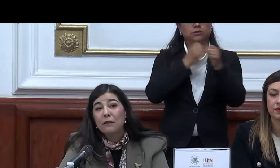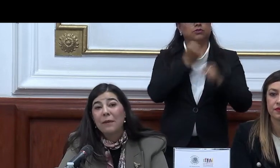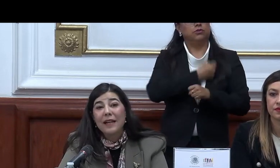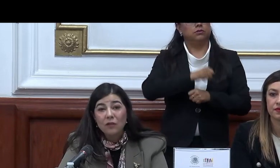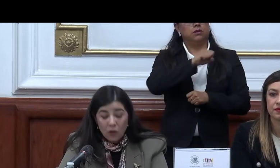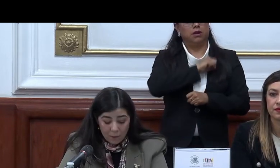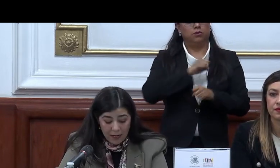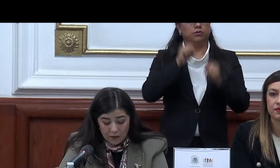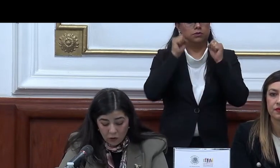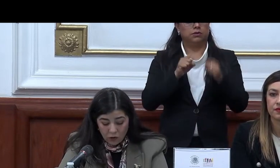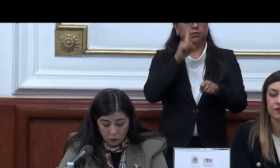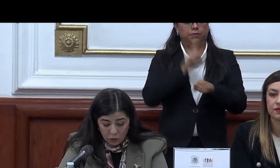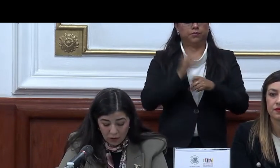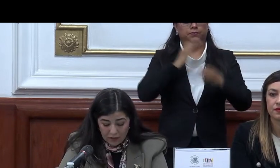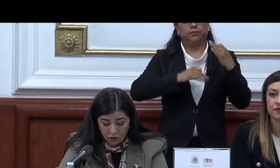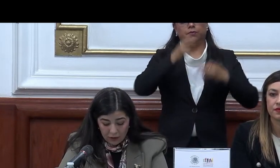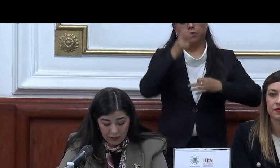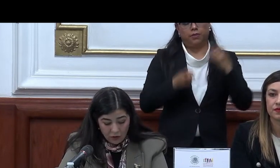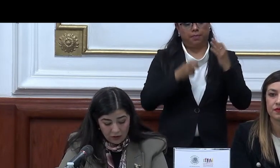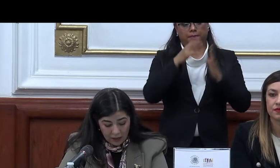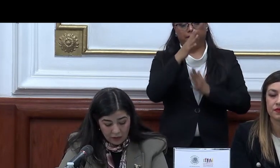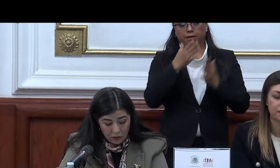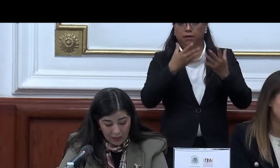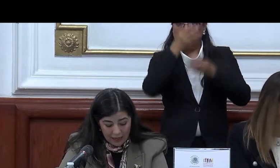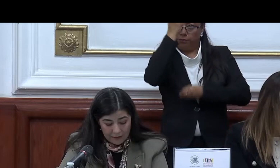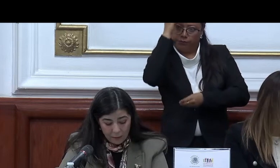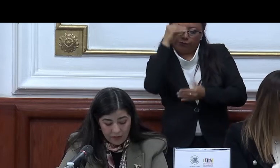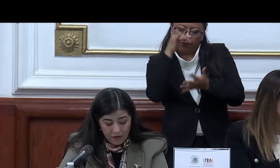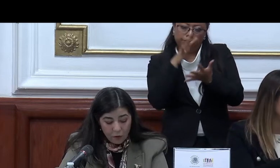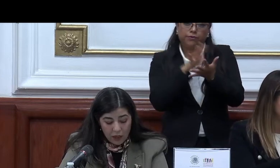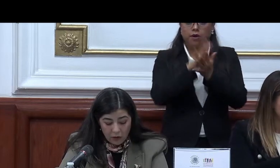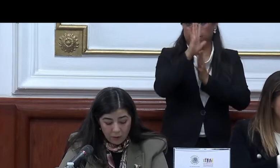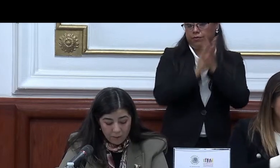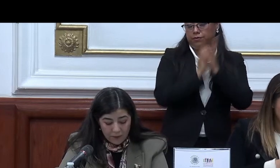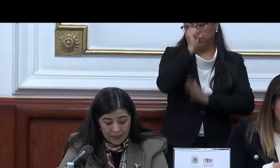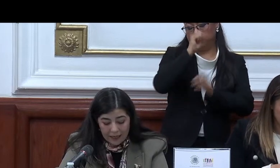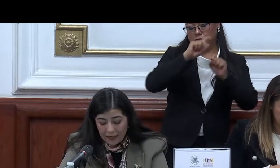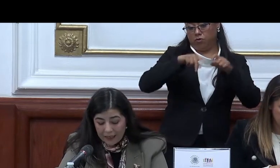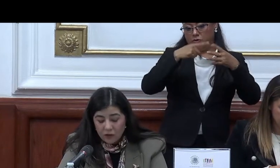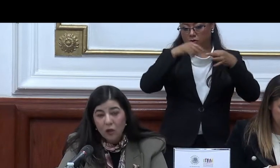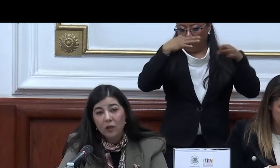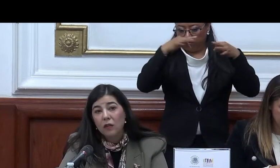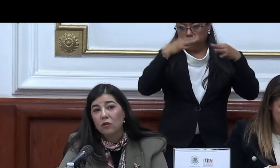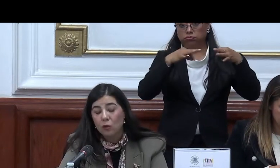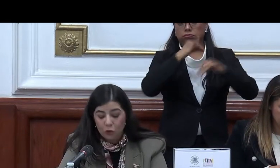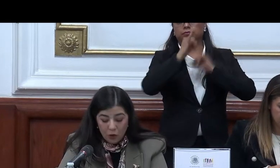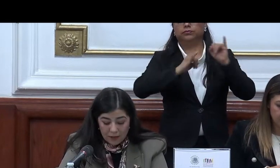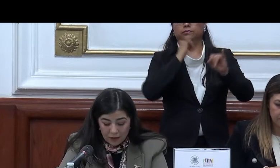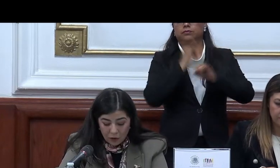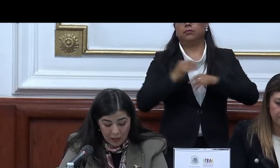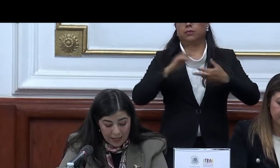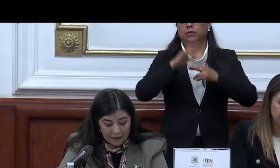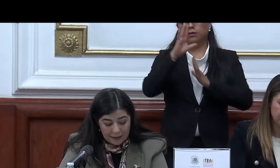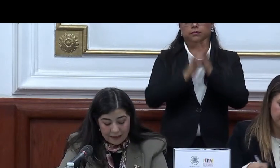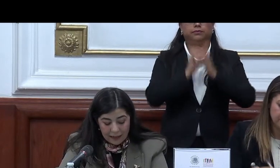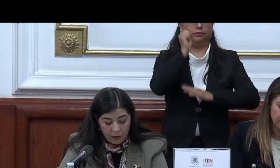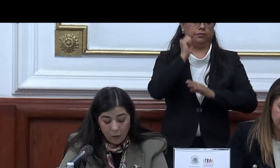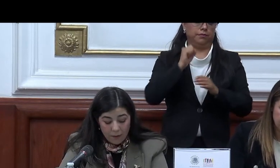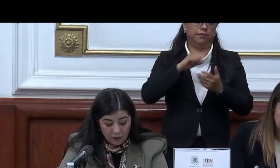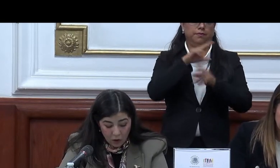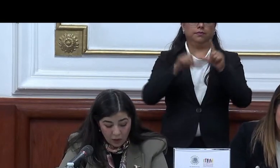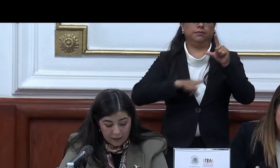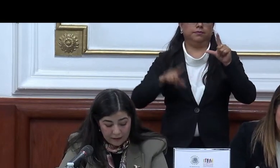una inspiración para las constituciones y los tratados internacionales, pues ha influido en la redacción de constituciones nacionales y